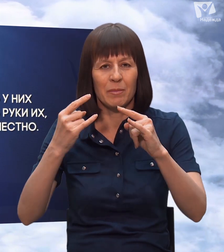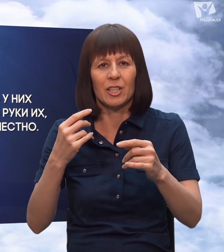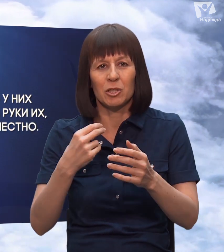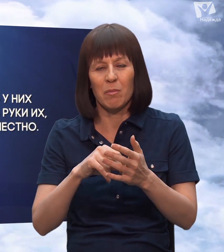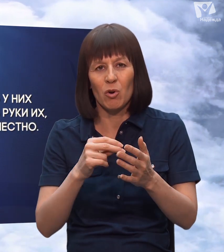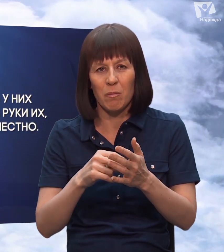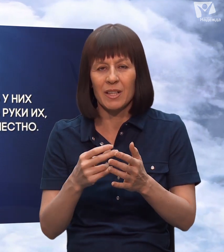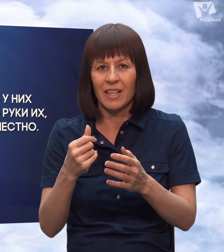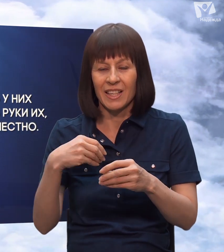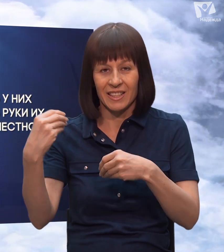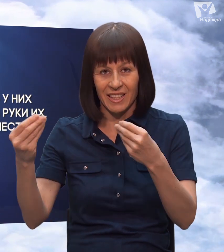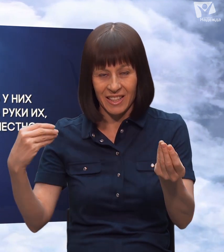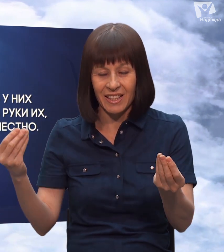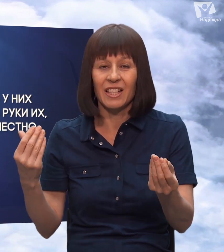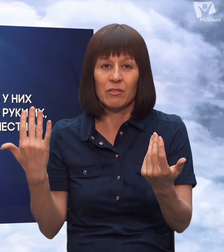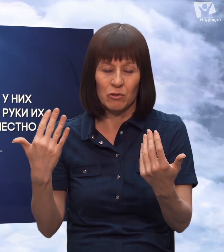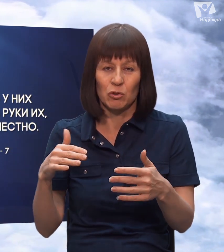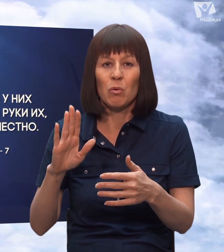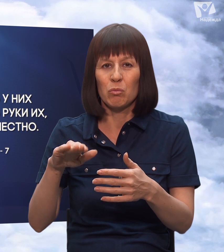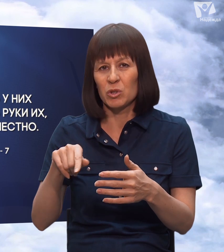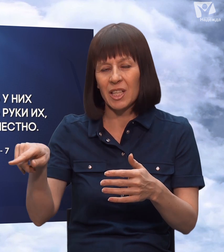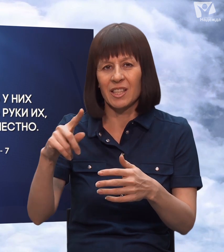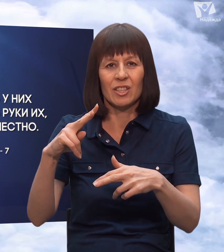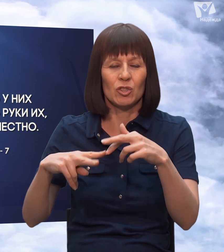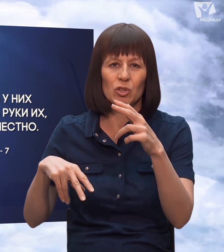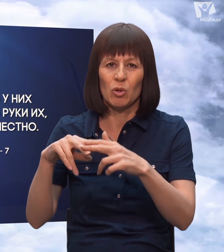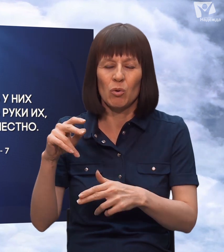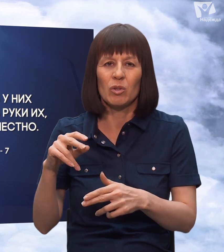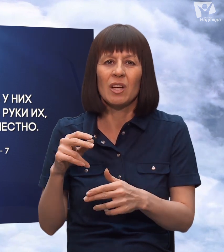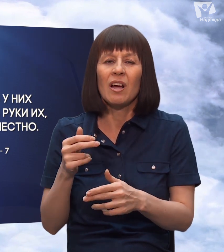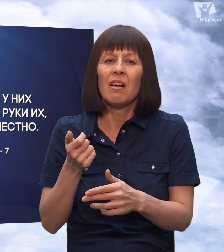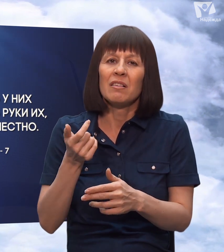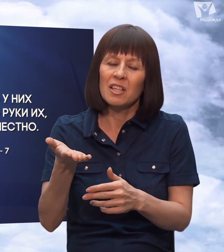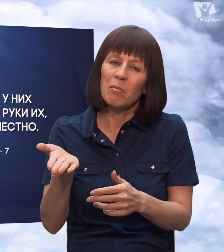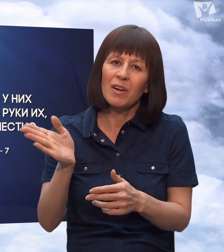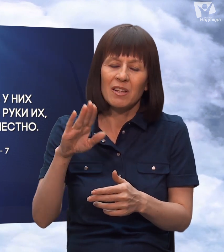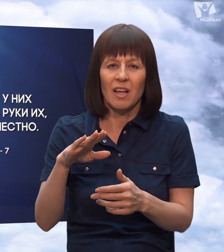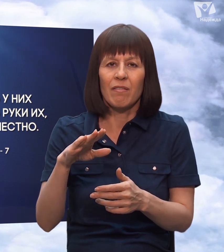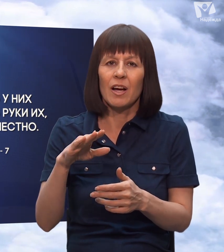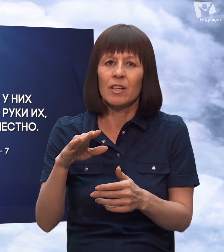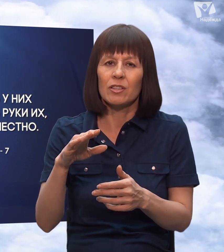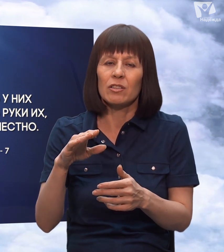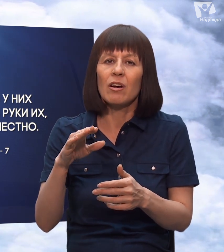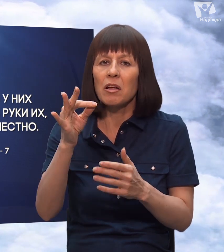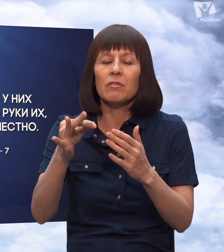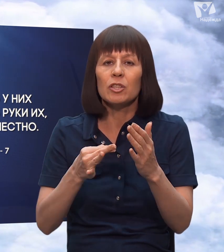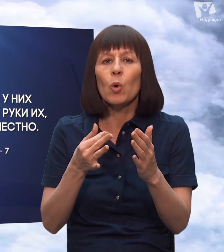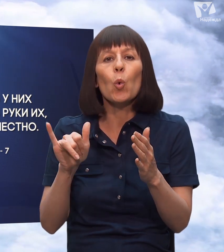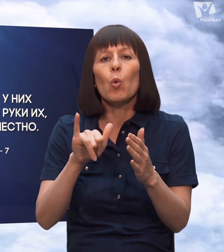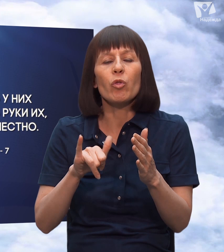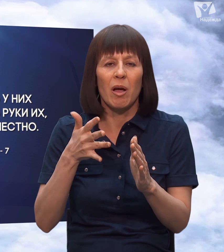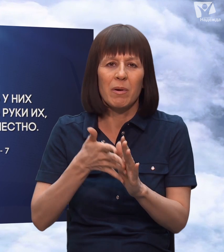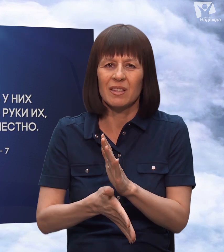нет требовать у них отчета серебре переданном в руки их потому что они поступают честно